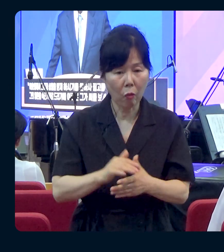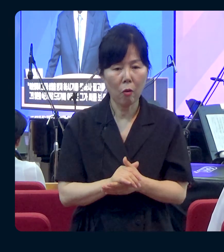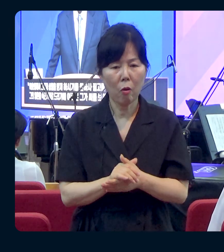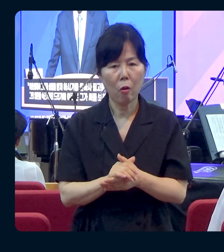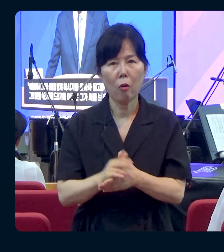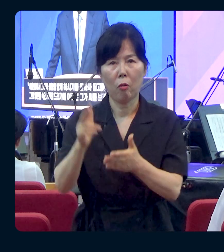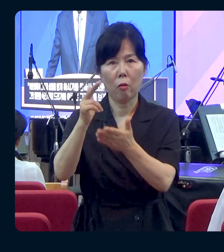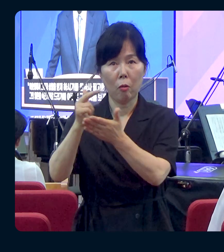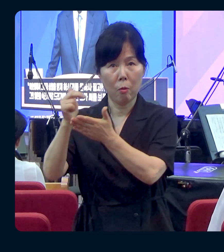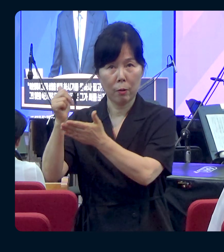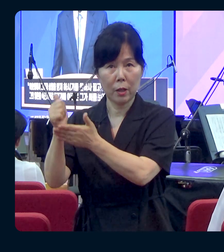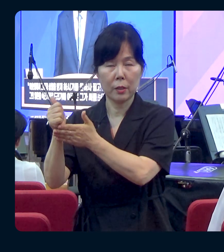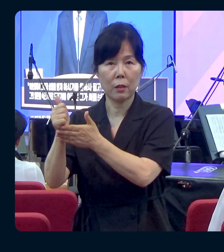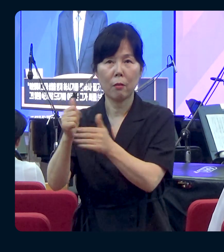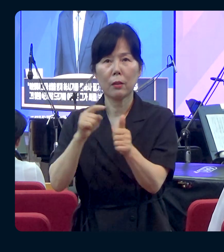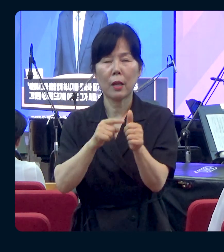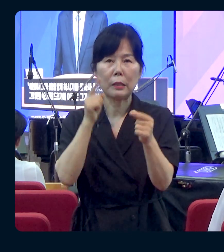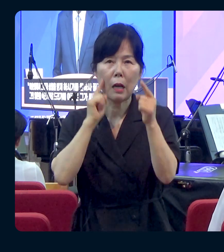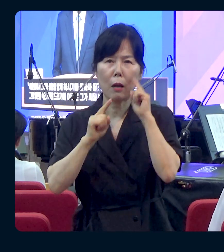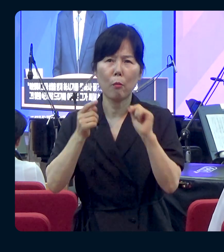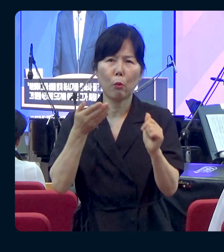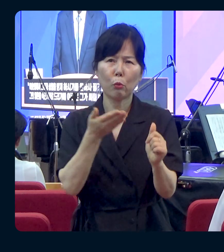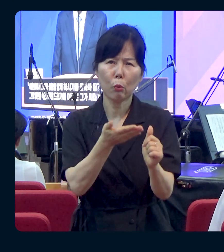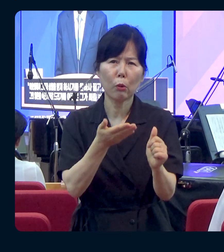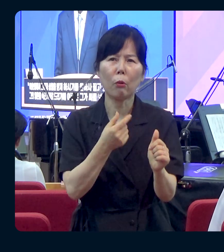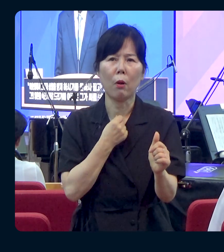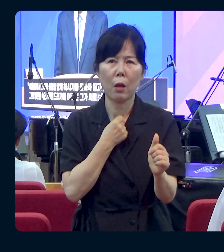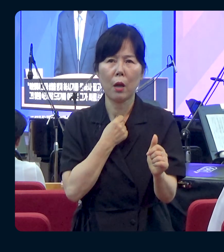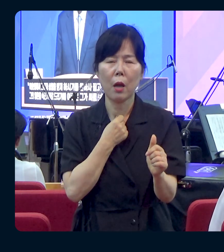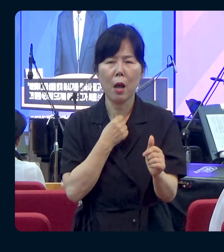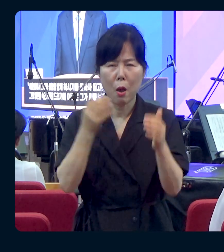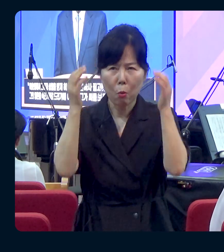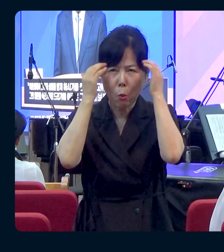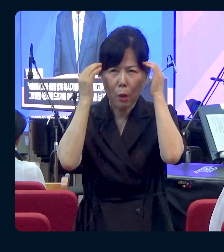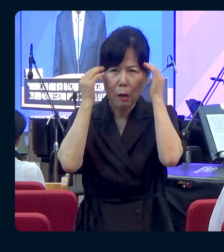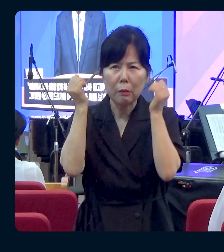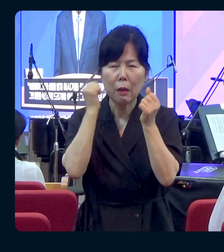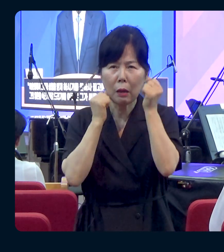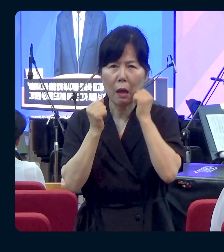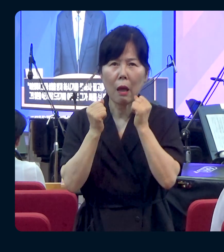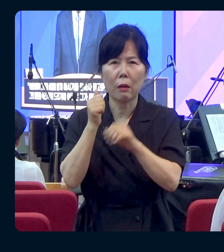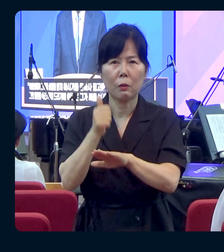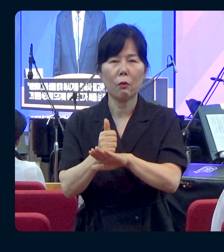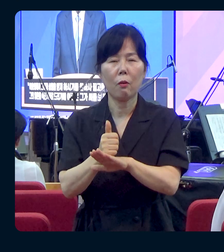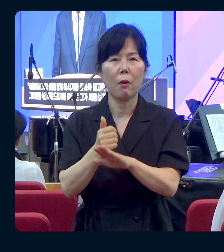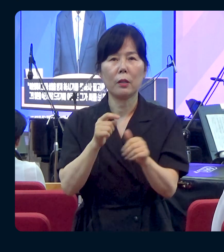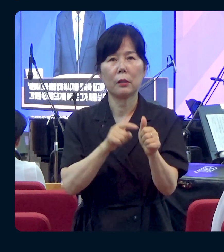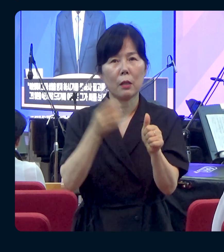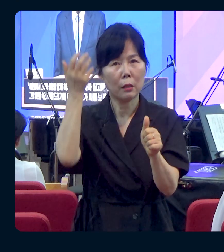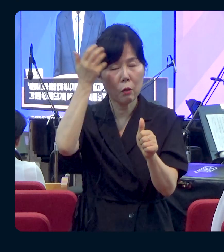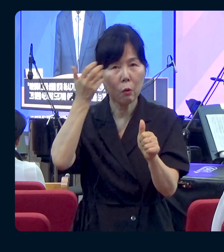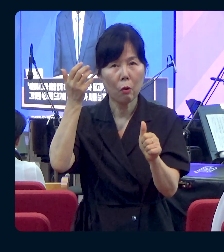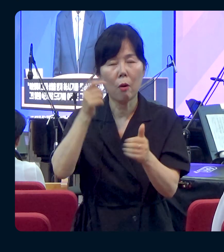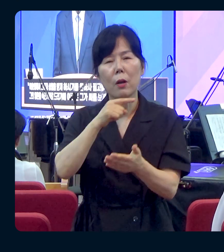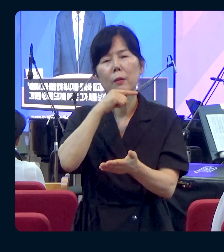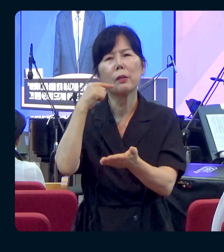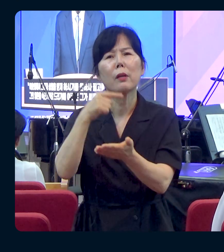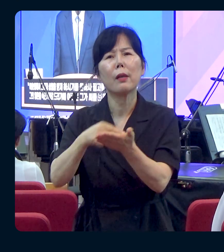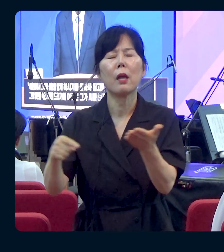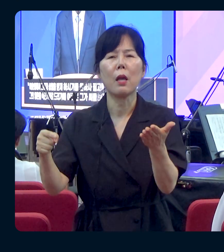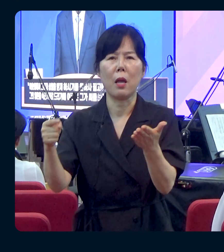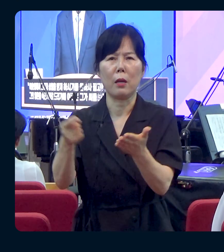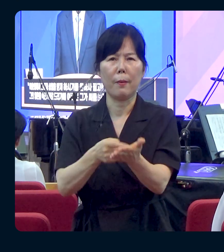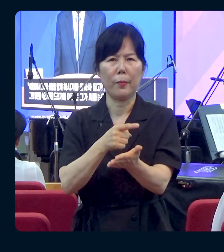11절에 여호와께서 그에게 상함을 받게 하시기를 원하사 질구를 당하게 하셨은즉 그의 영혼을